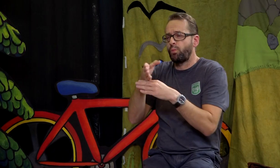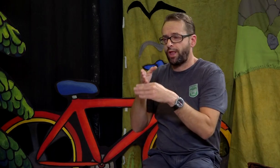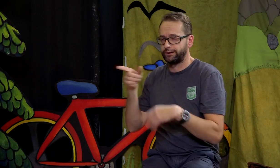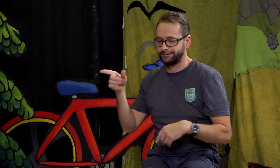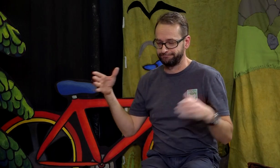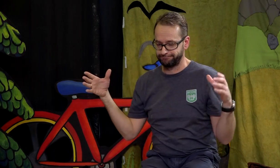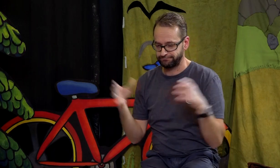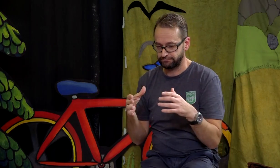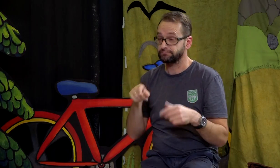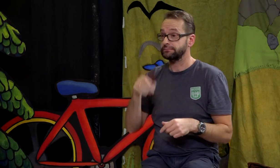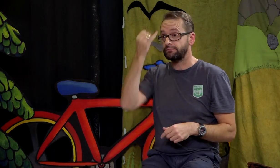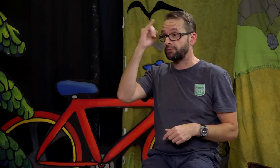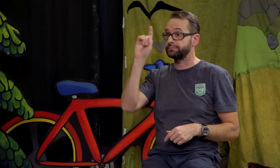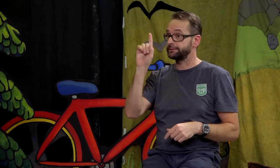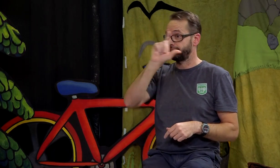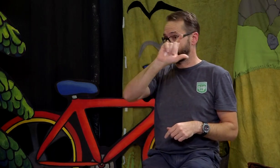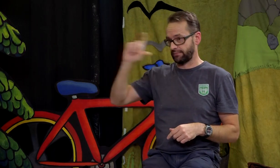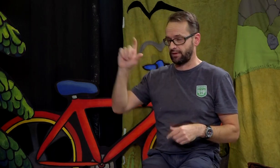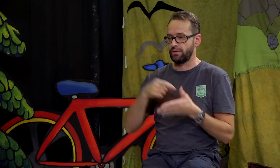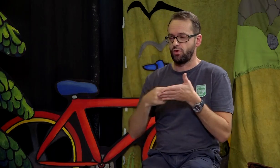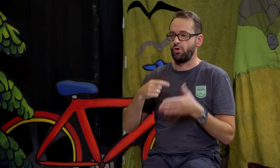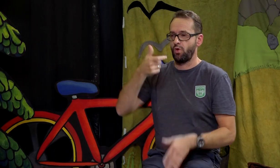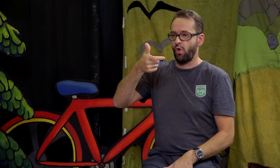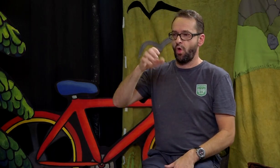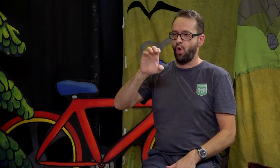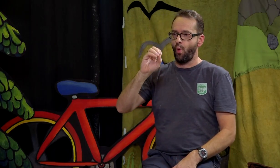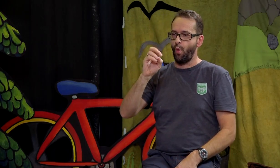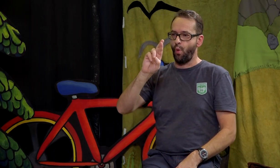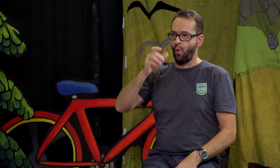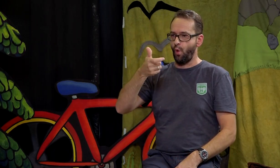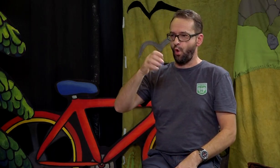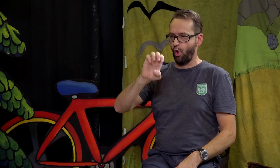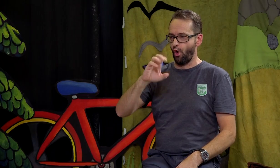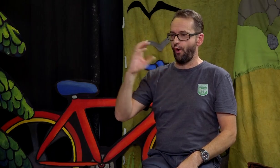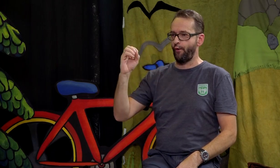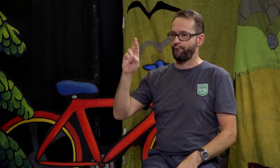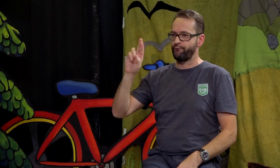puoliammattilaisia. Ja sitten mikä oli idea aiheena oli Orson Welleksen